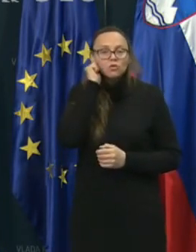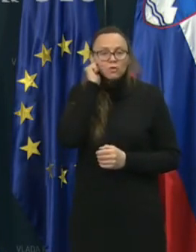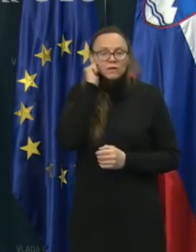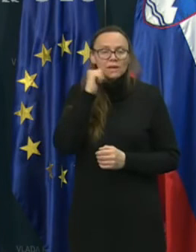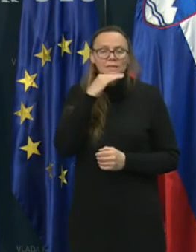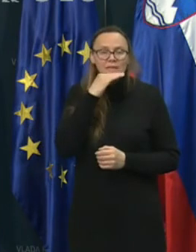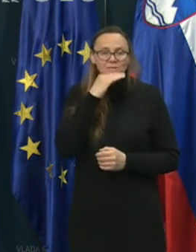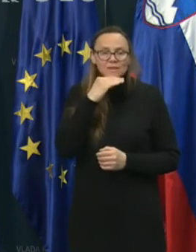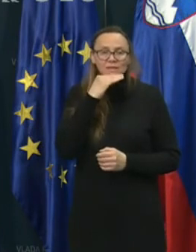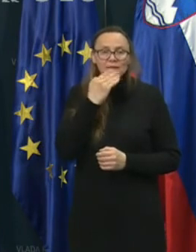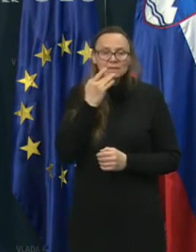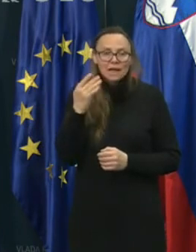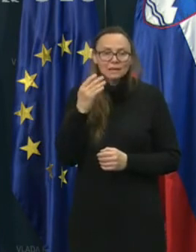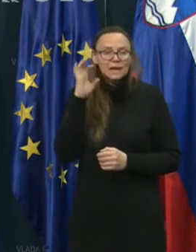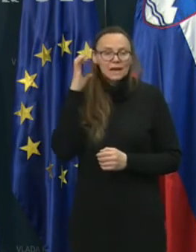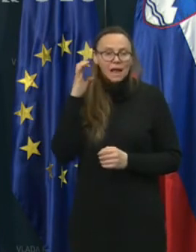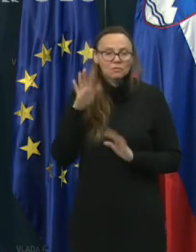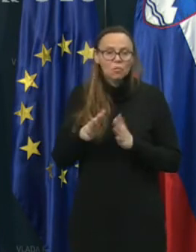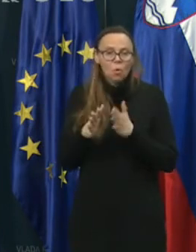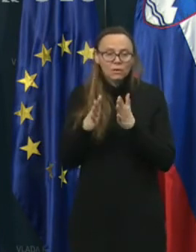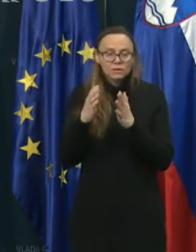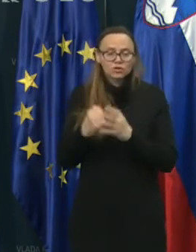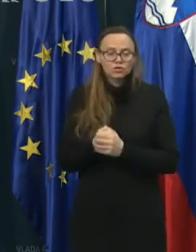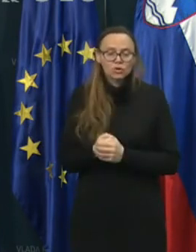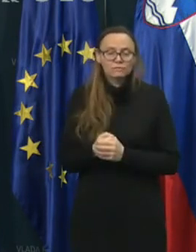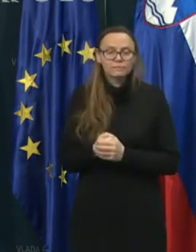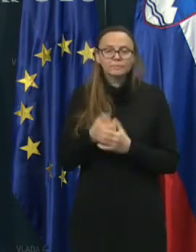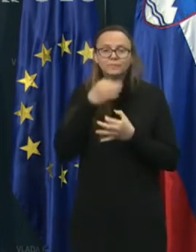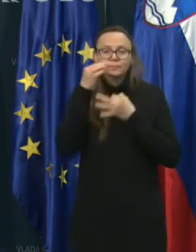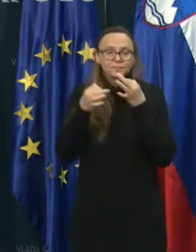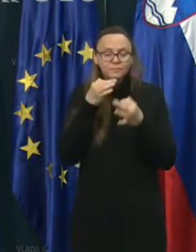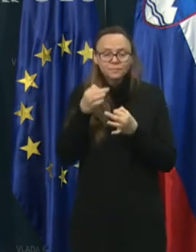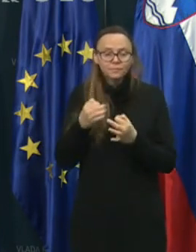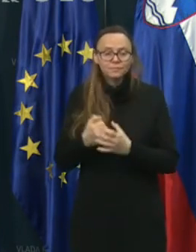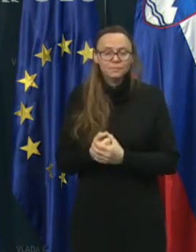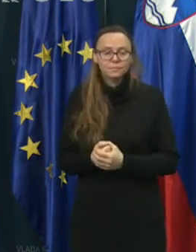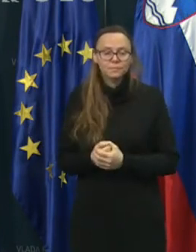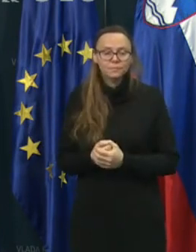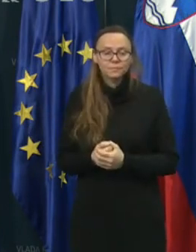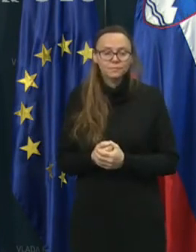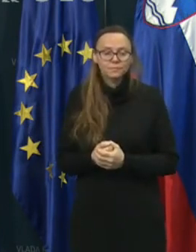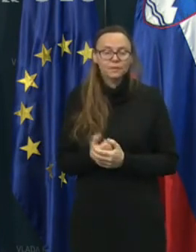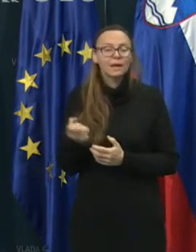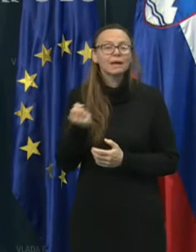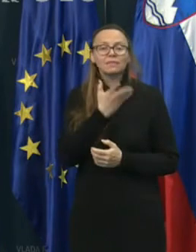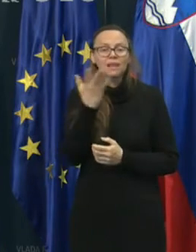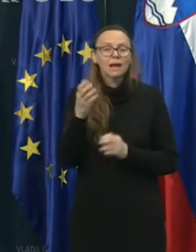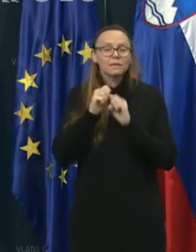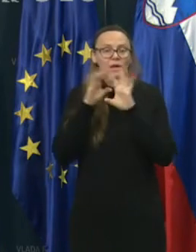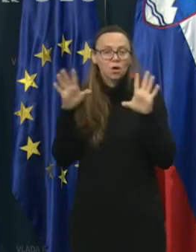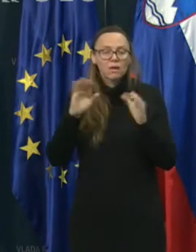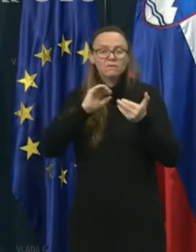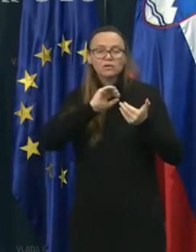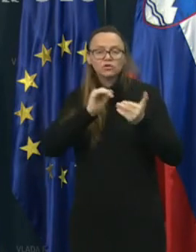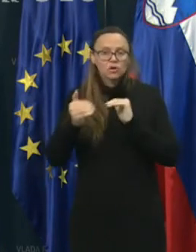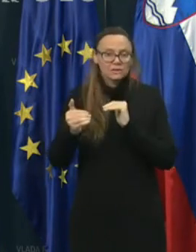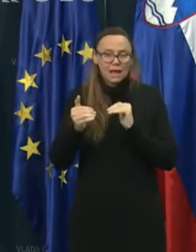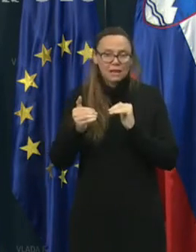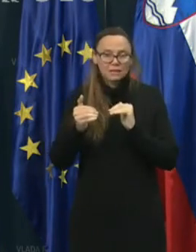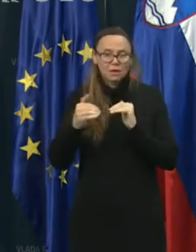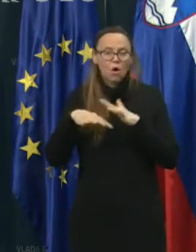Radia Ognjišče pa sprašuje naslednje. Nekatere objave na socialnih omrežjih in